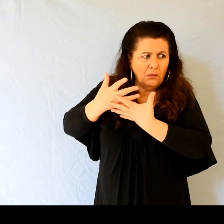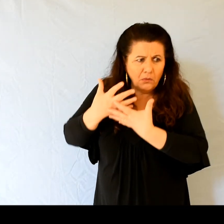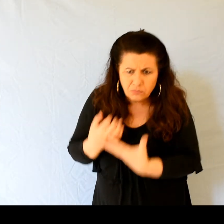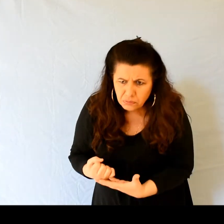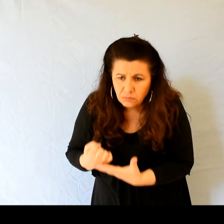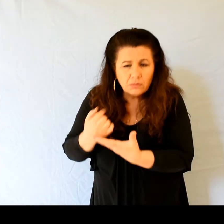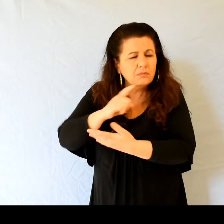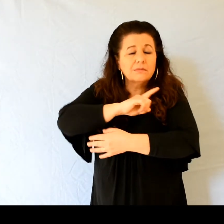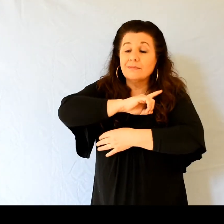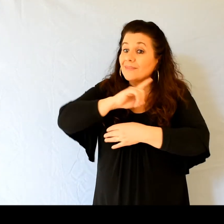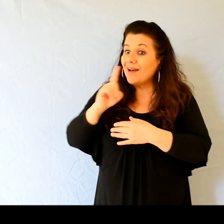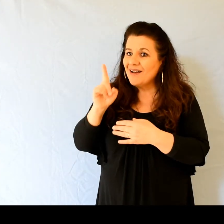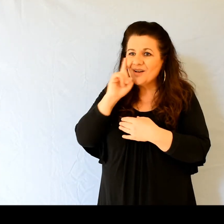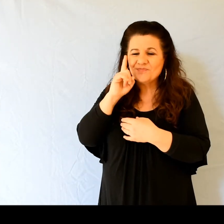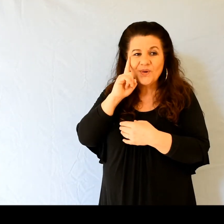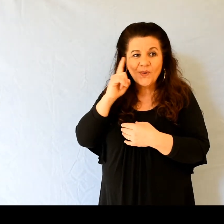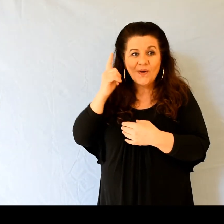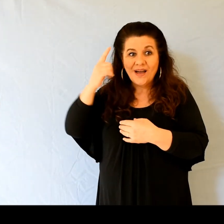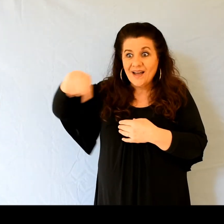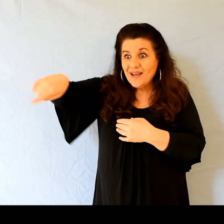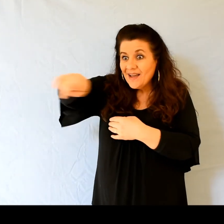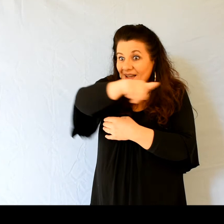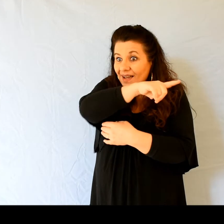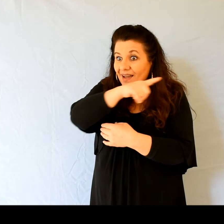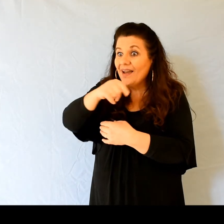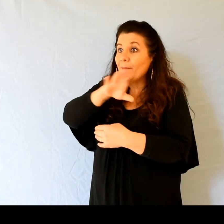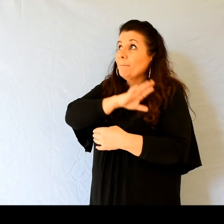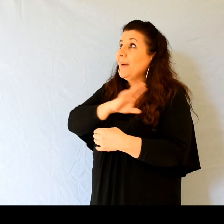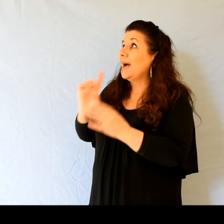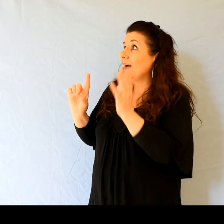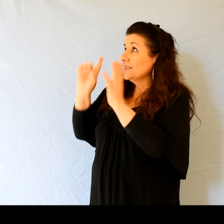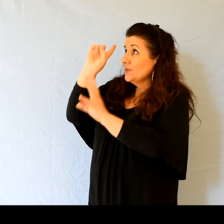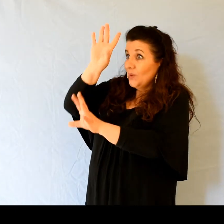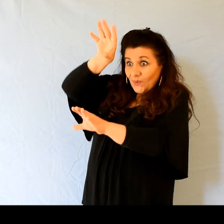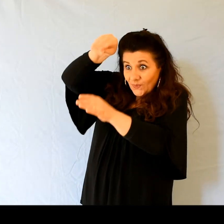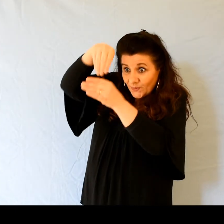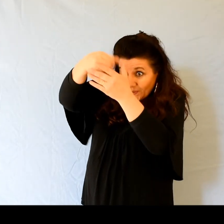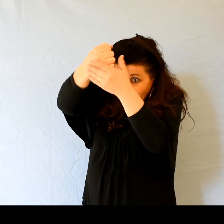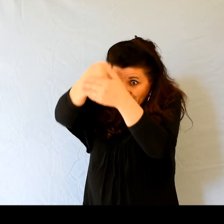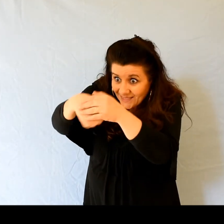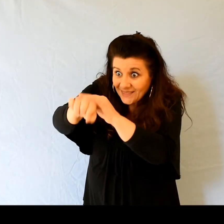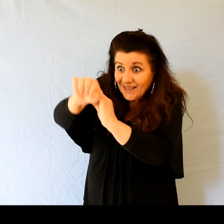être qui est né de Dieu est vainqueur du monde.